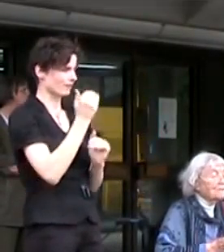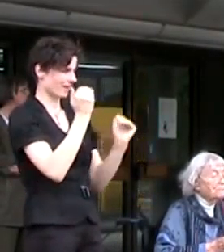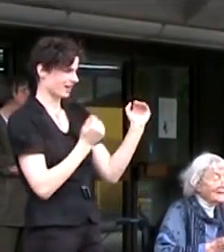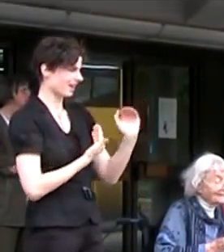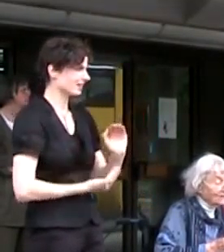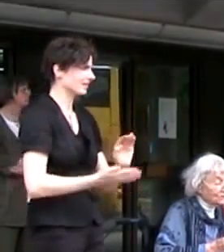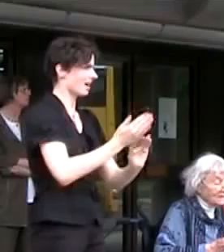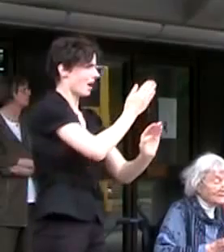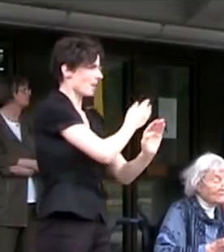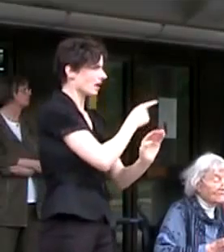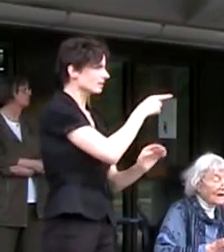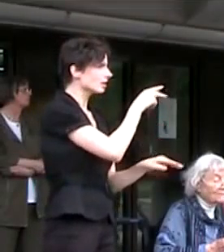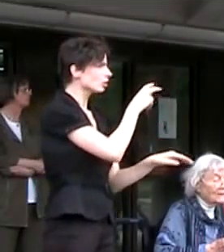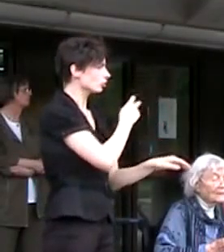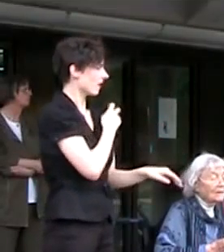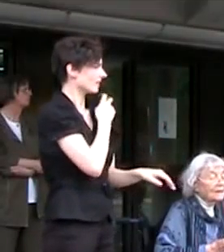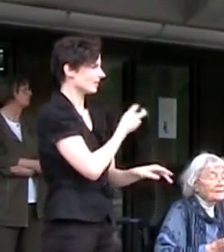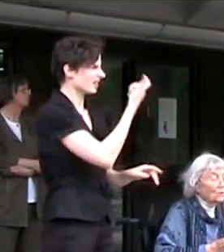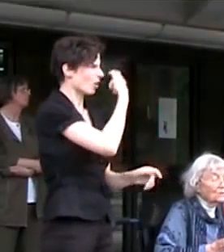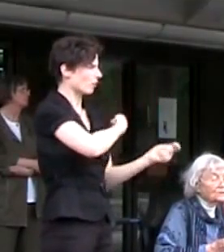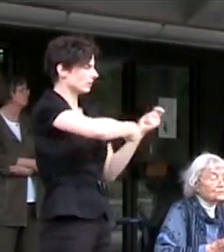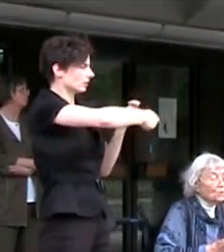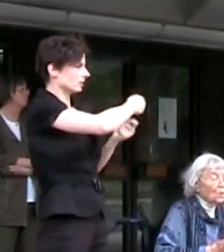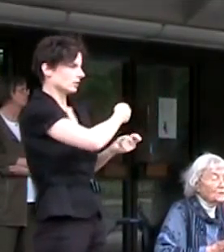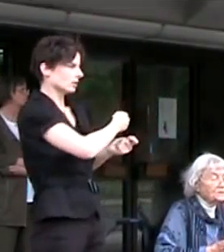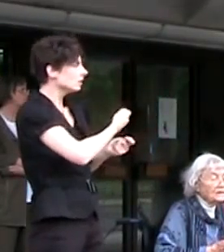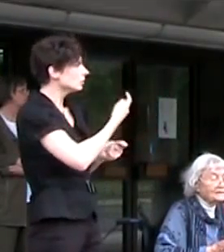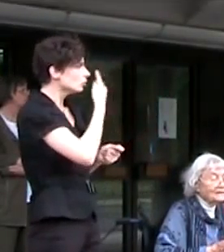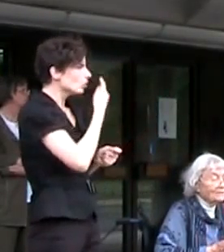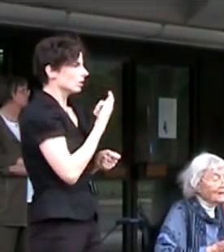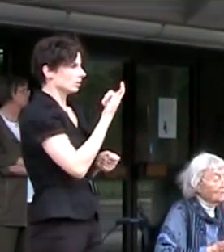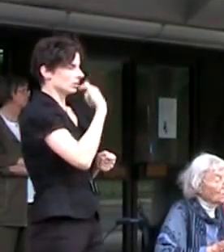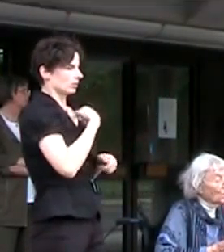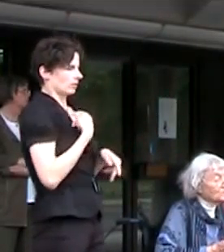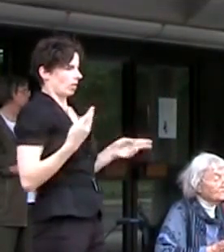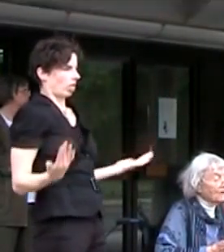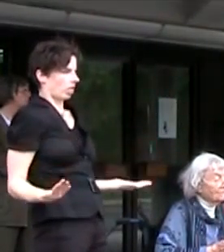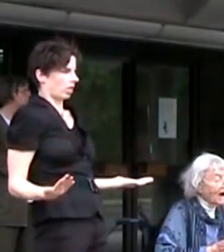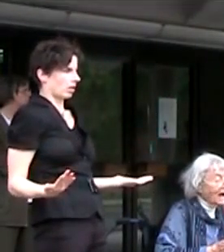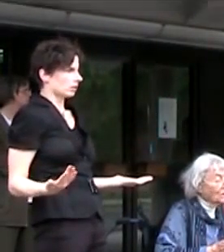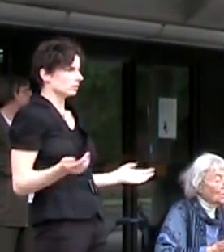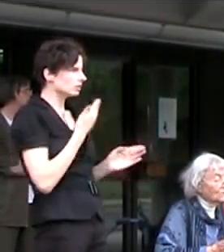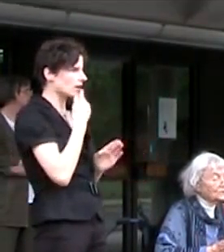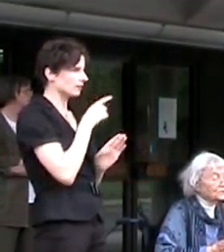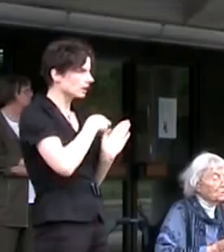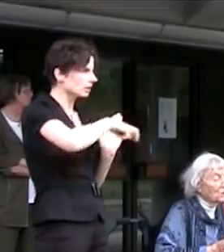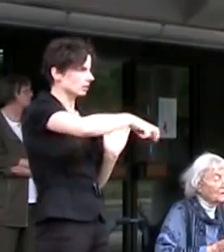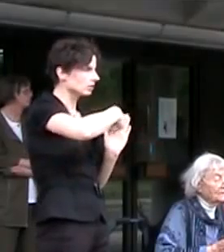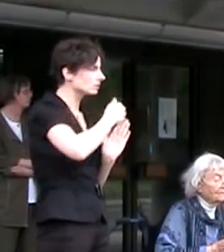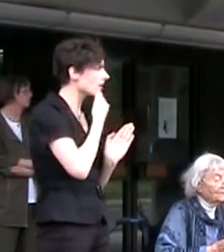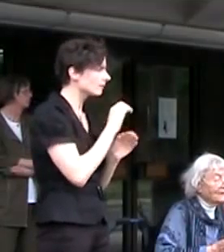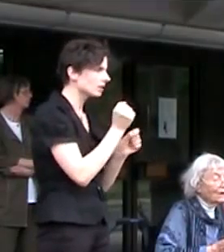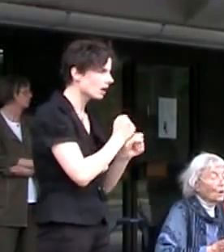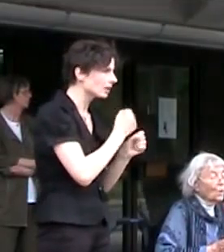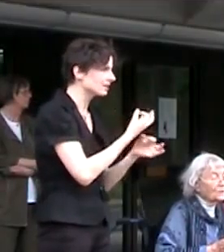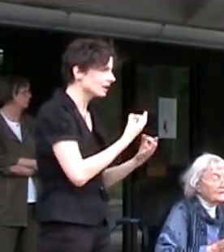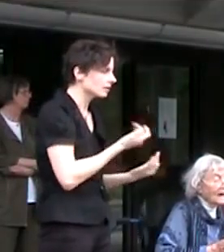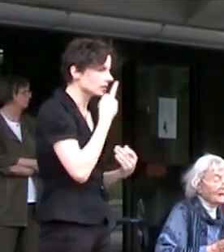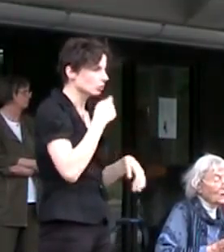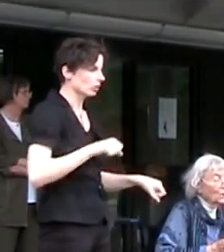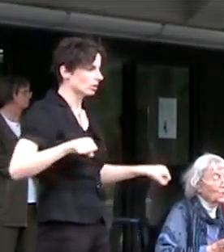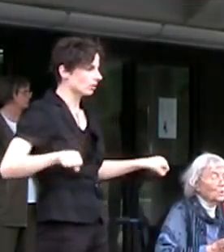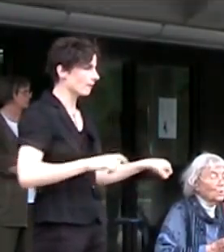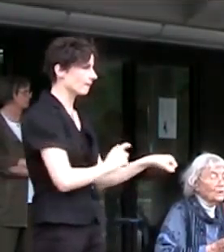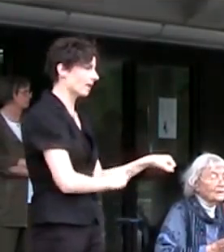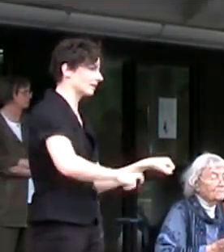Arbeit der Bethler Schwestern war, die uns zur untätigen, bloßen Verwahrung gezwungenen und